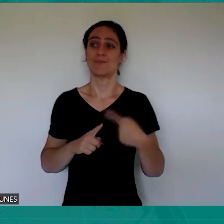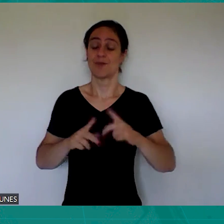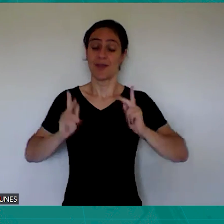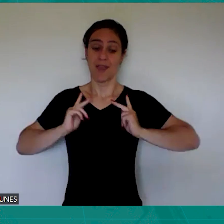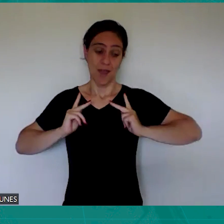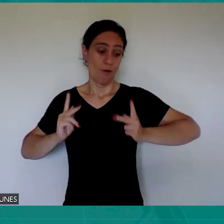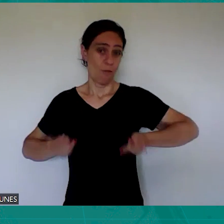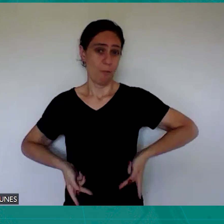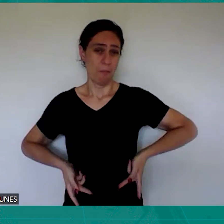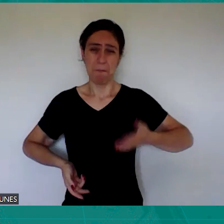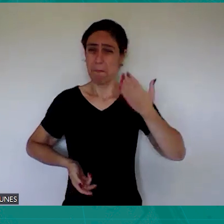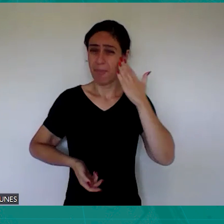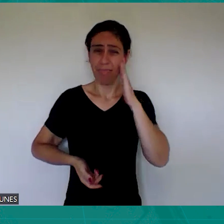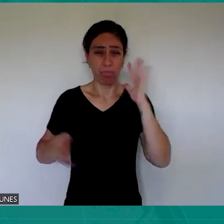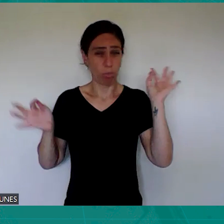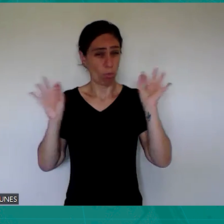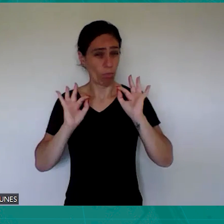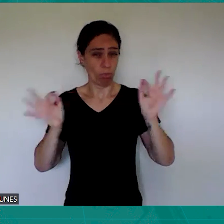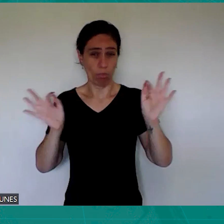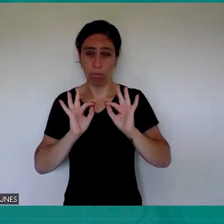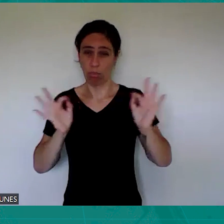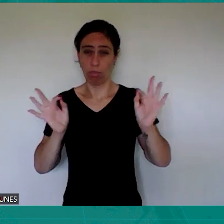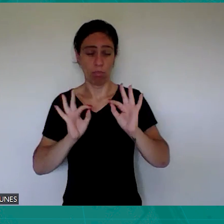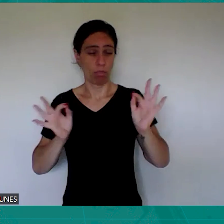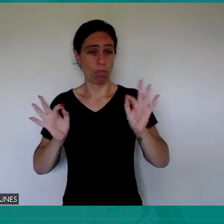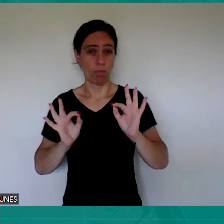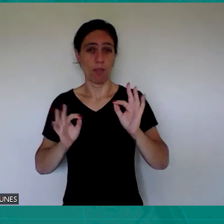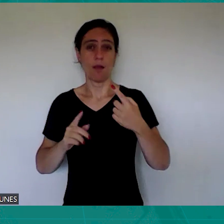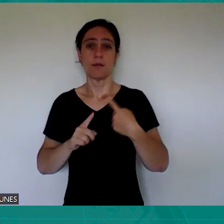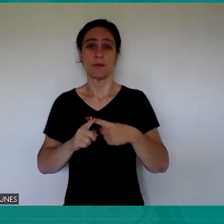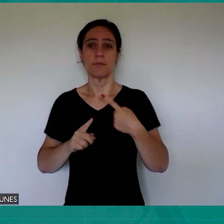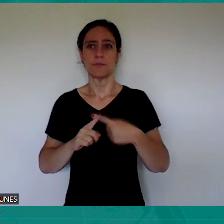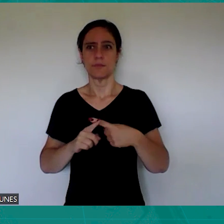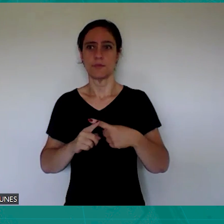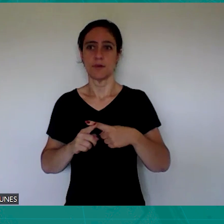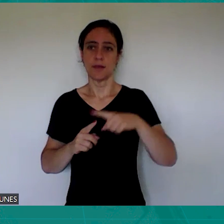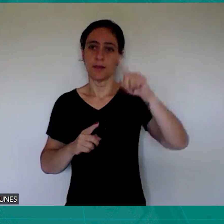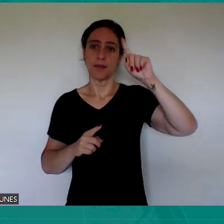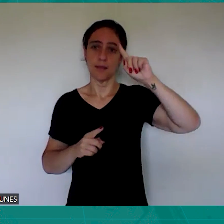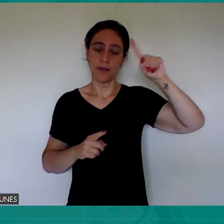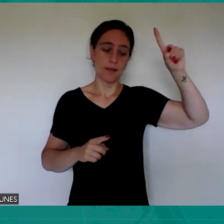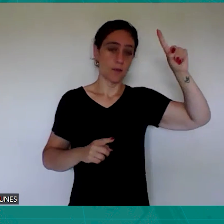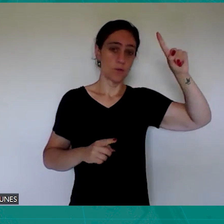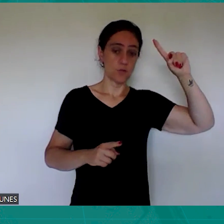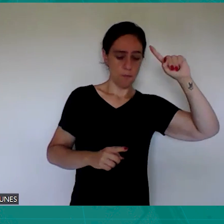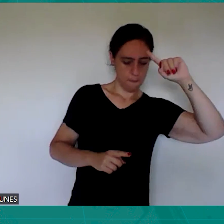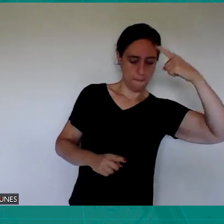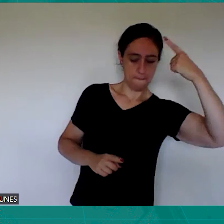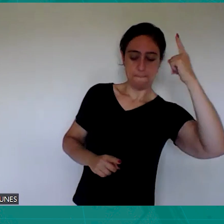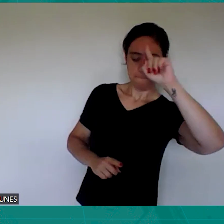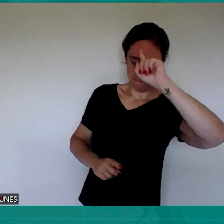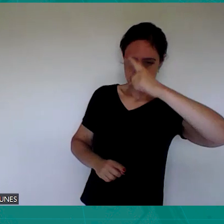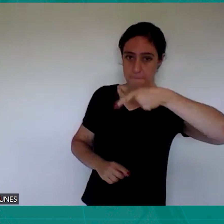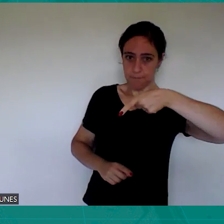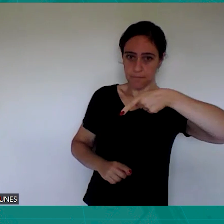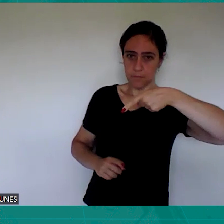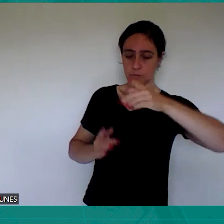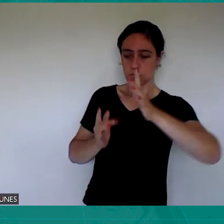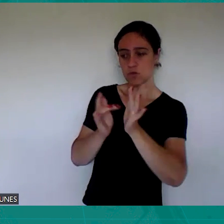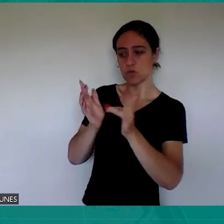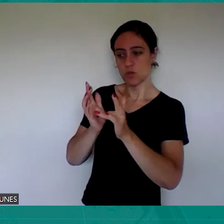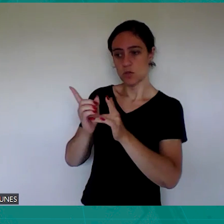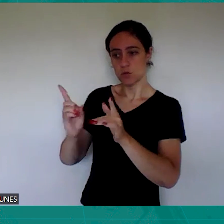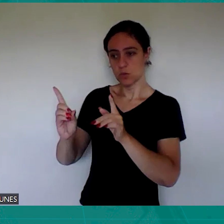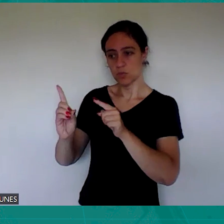e reconhecerem que o enviado que Deus enviou fala as suas palavras, fala as palavras